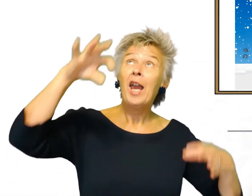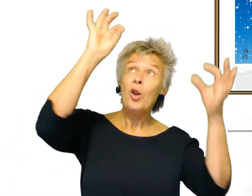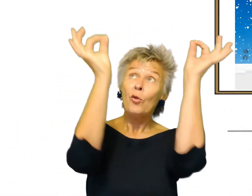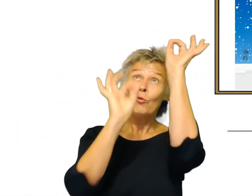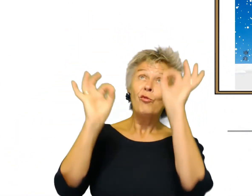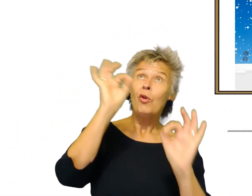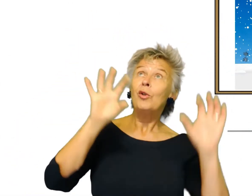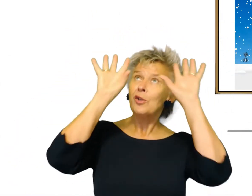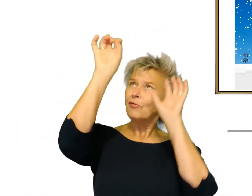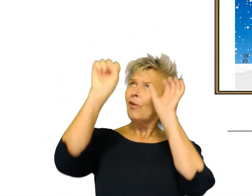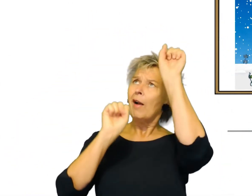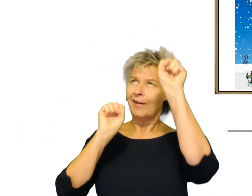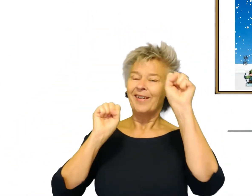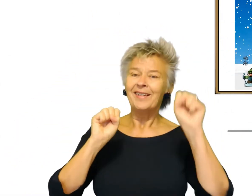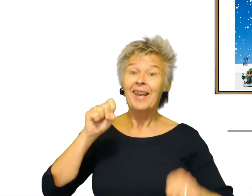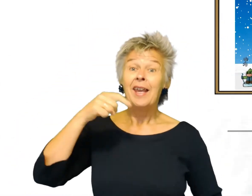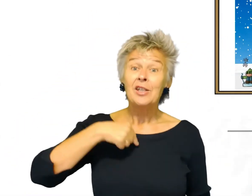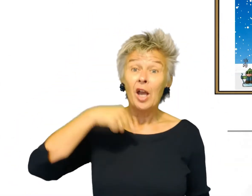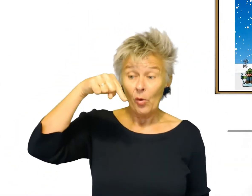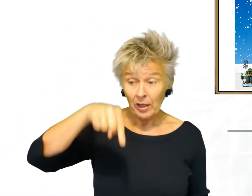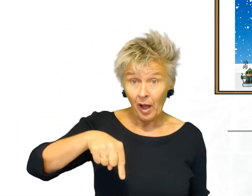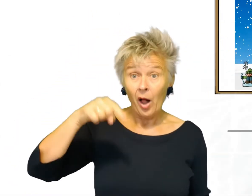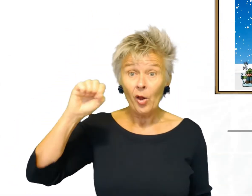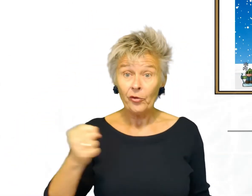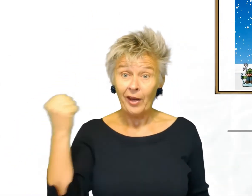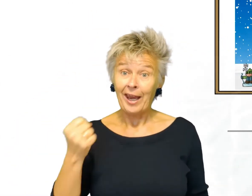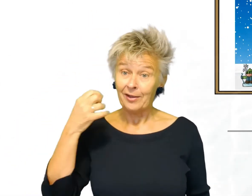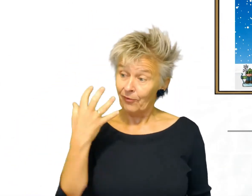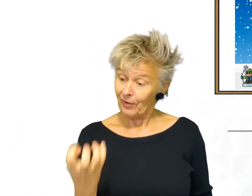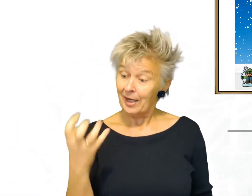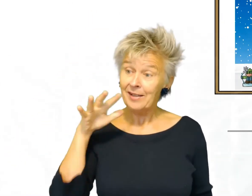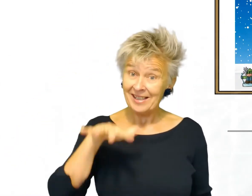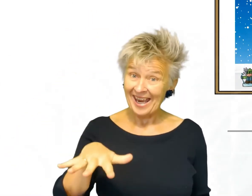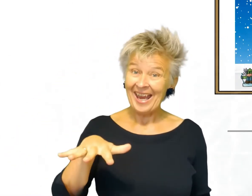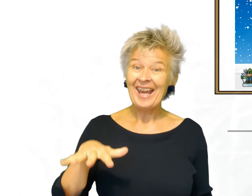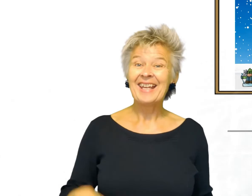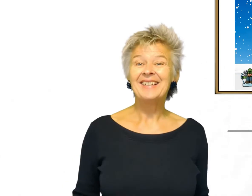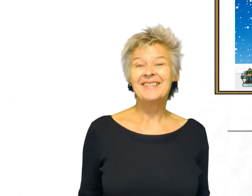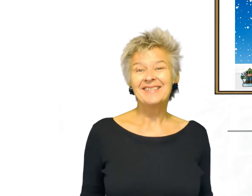rijden, vlokjes vangen. Ik zou hier altijd willen zijn.